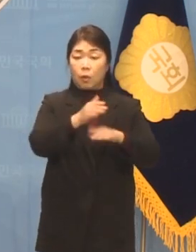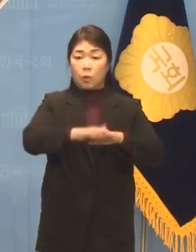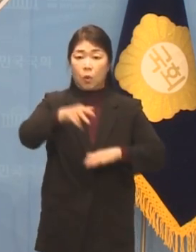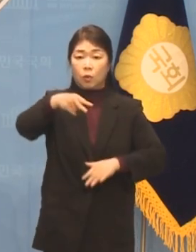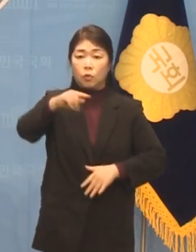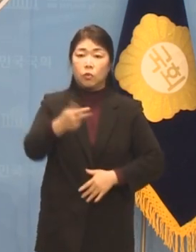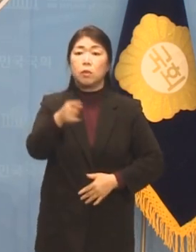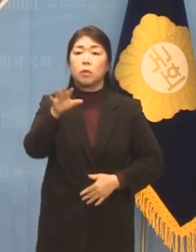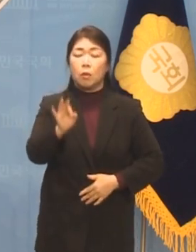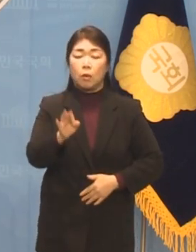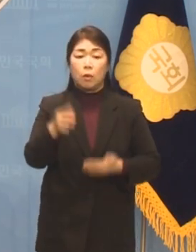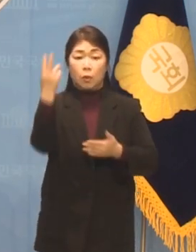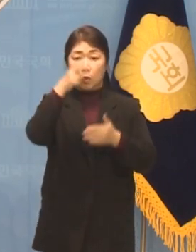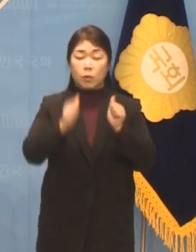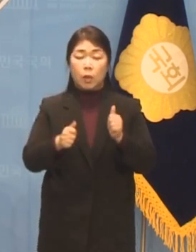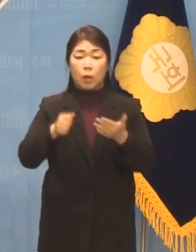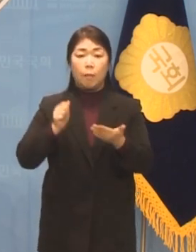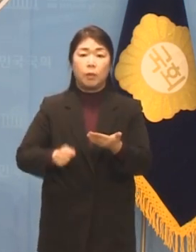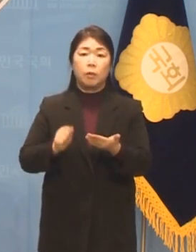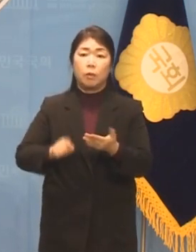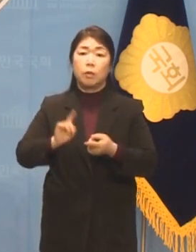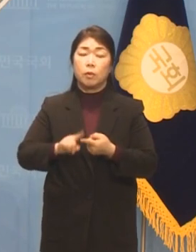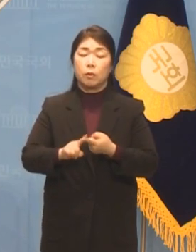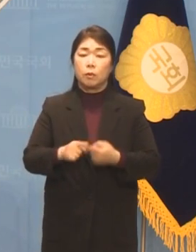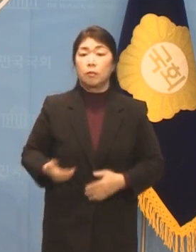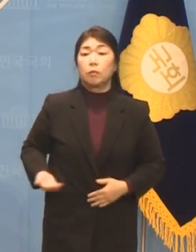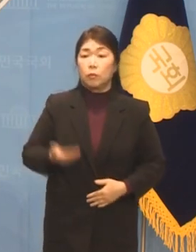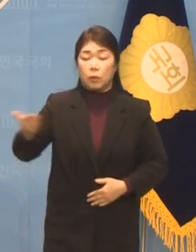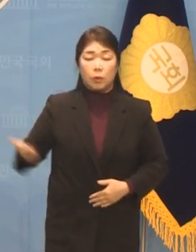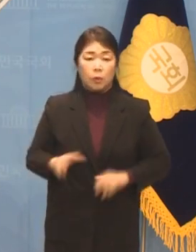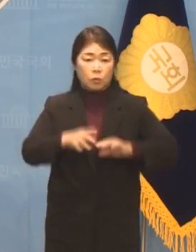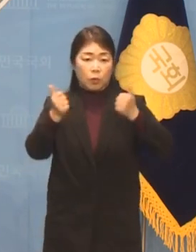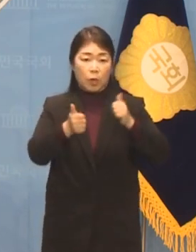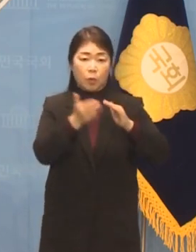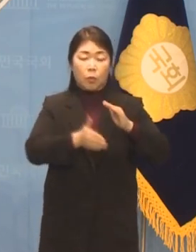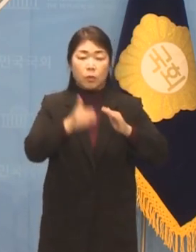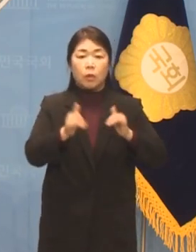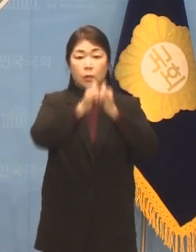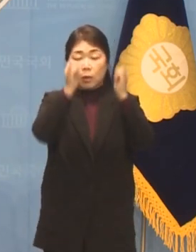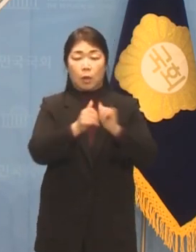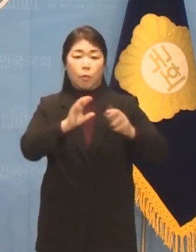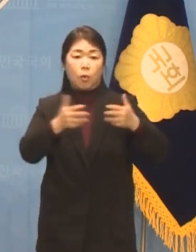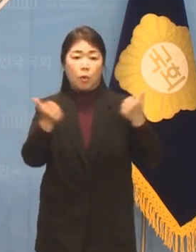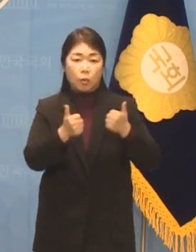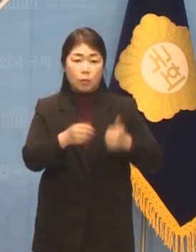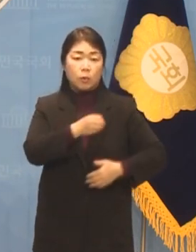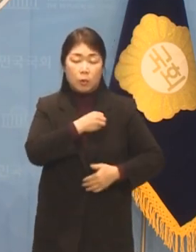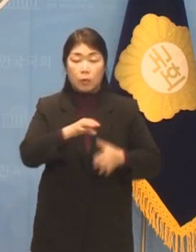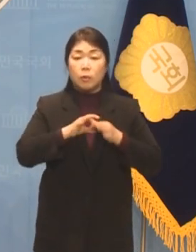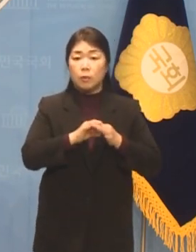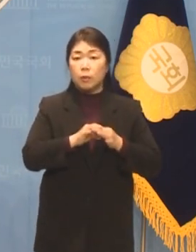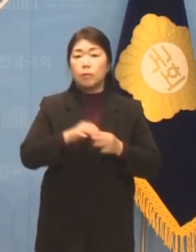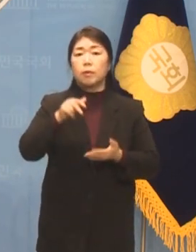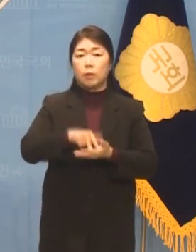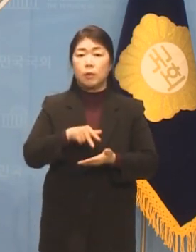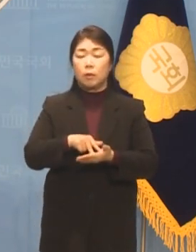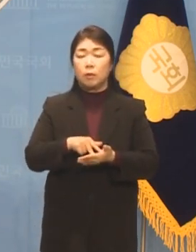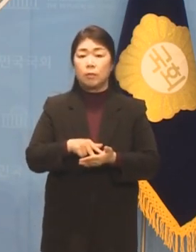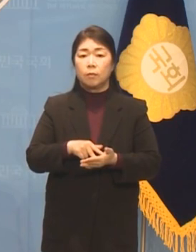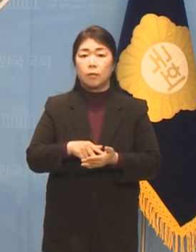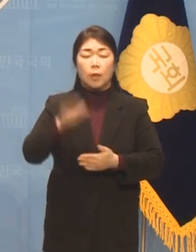대한 판결에 대해서 저희 국회 공정사회 포럼 소속 의원들이 이에 관한